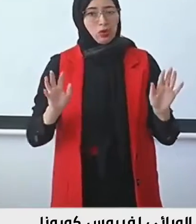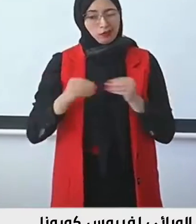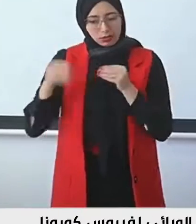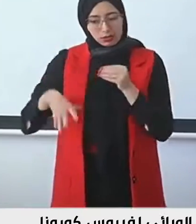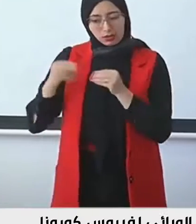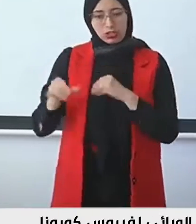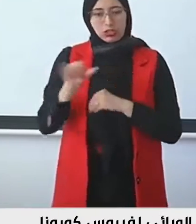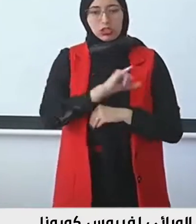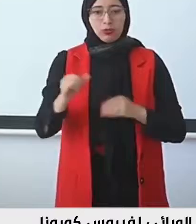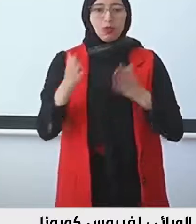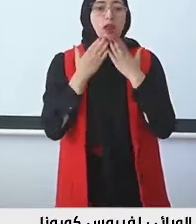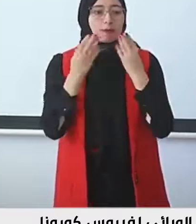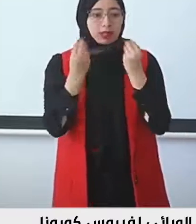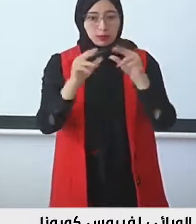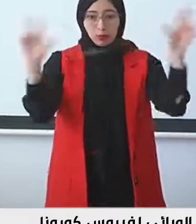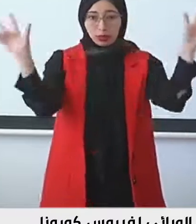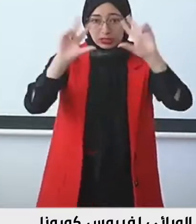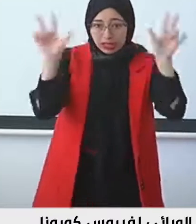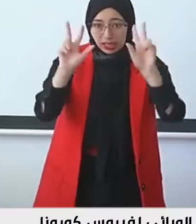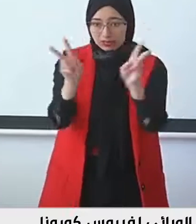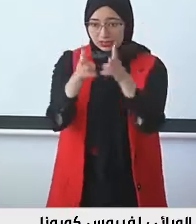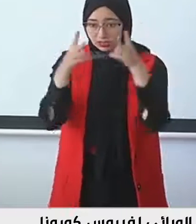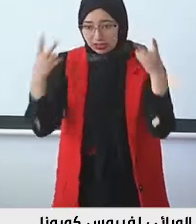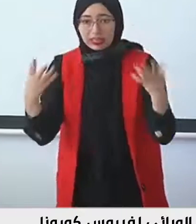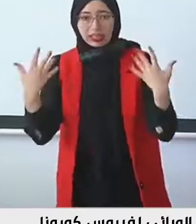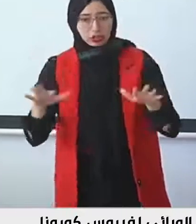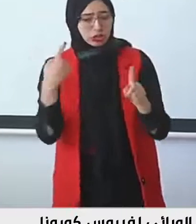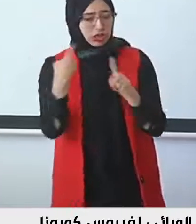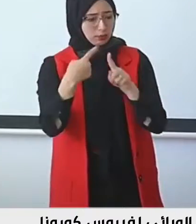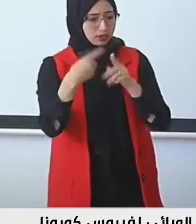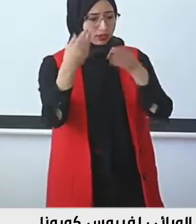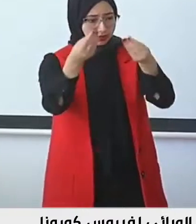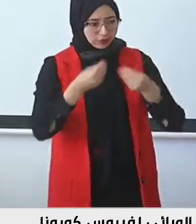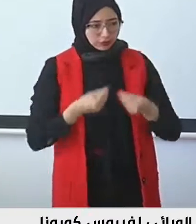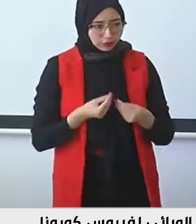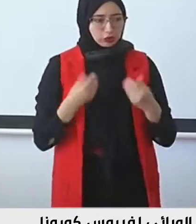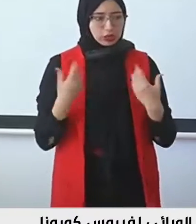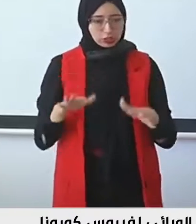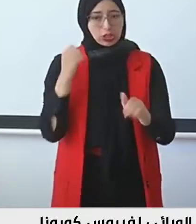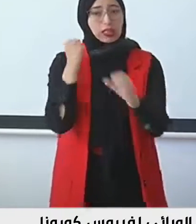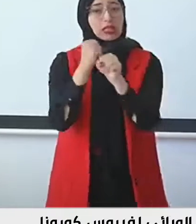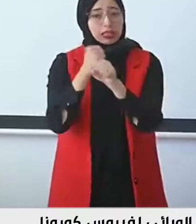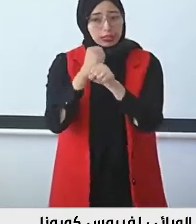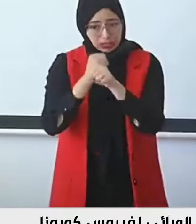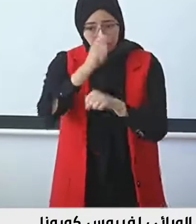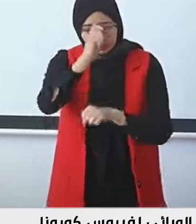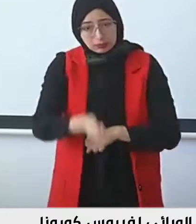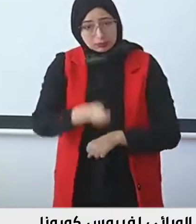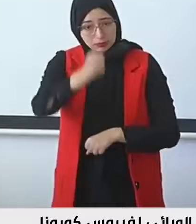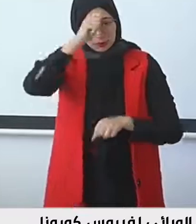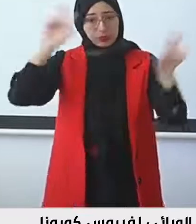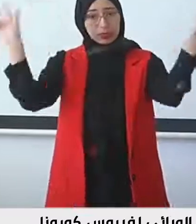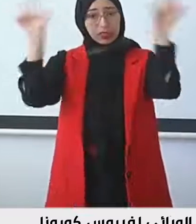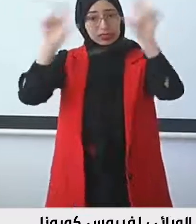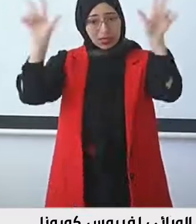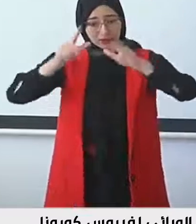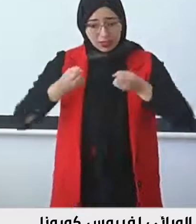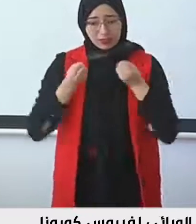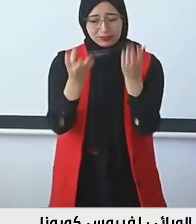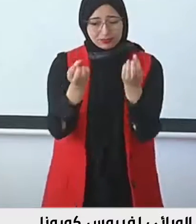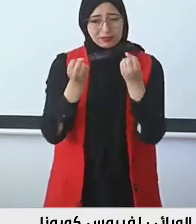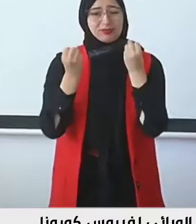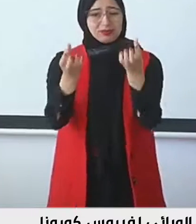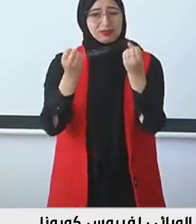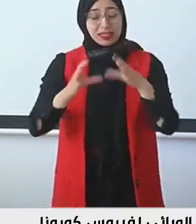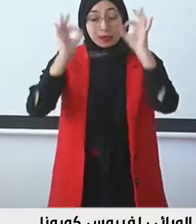ونحب نشكركم على انتم كيف التفاعل الايجابي معنا وعلى الدور الكبير اللي تقوموا به باش توصلوا